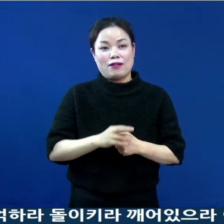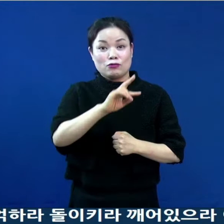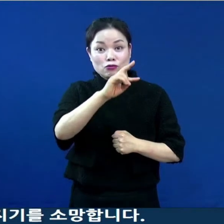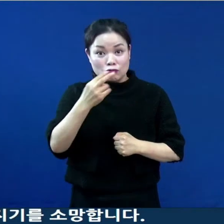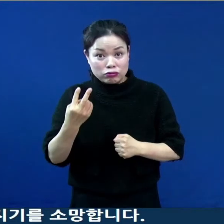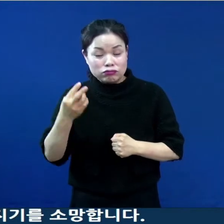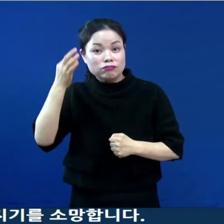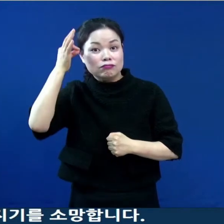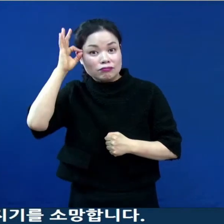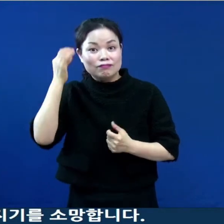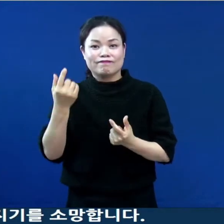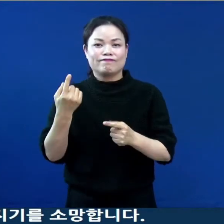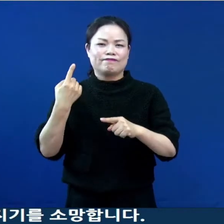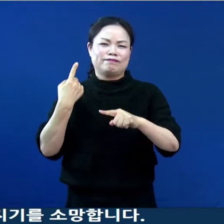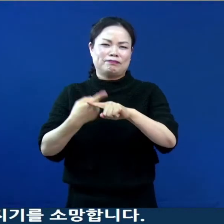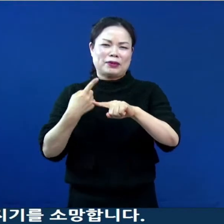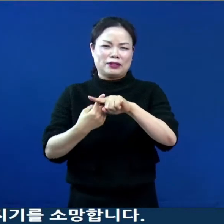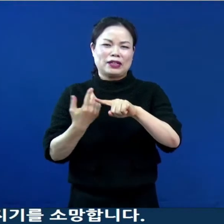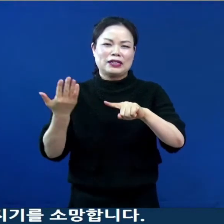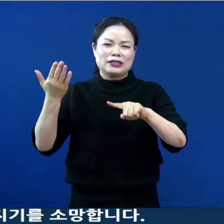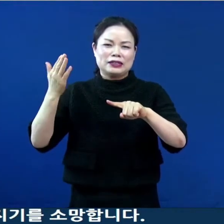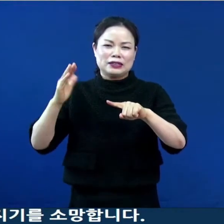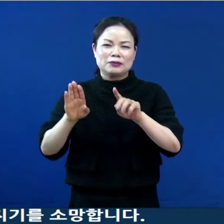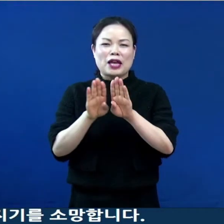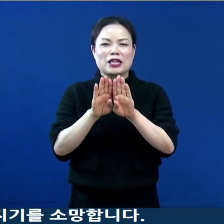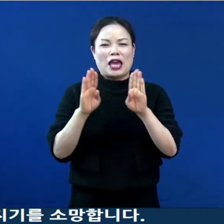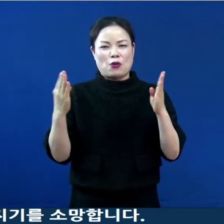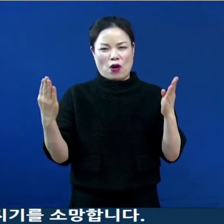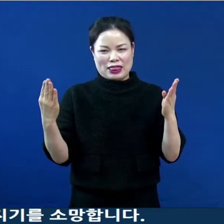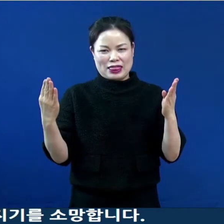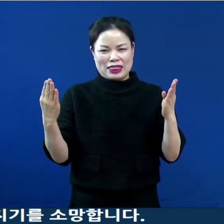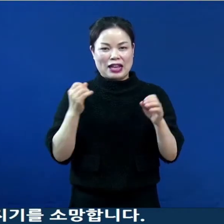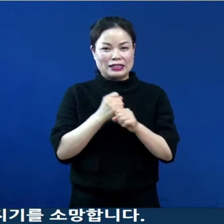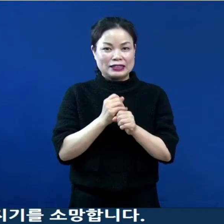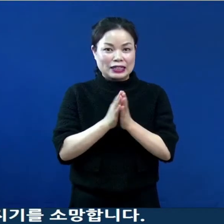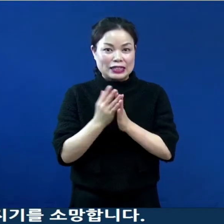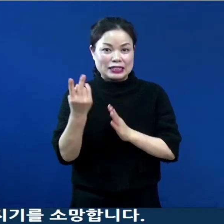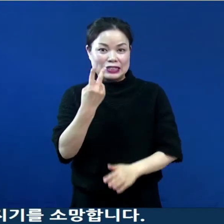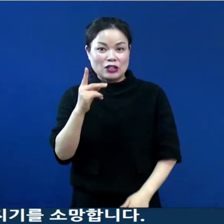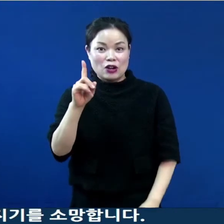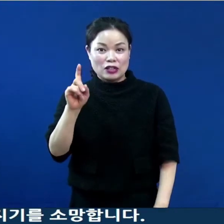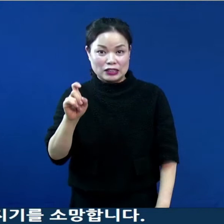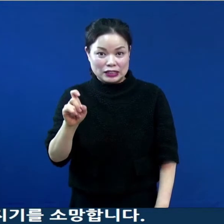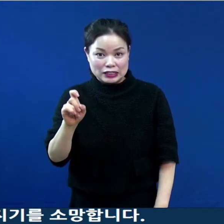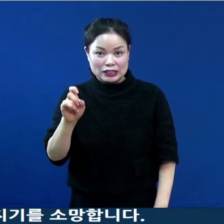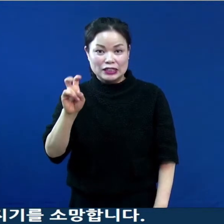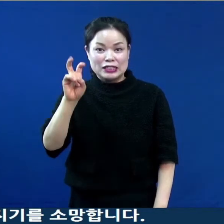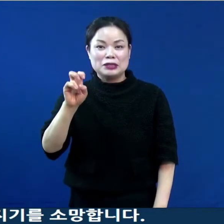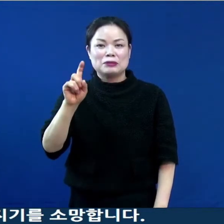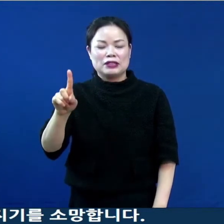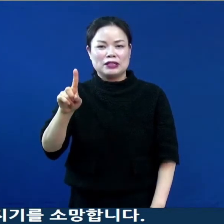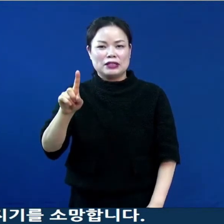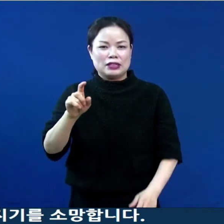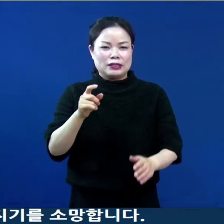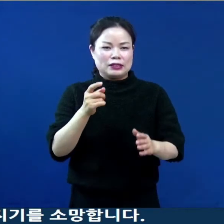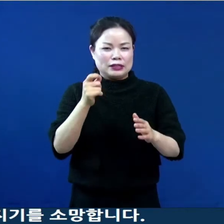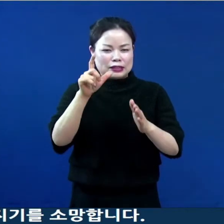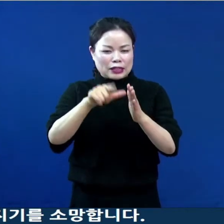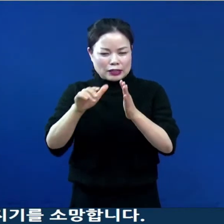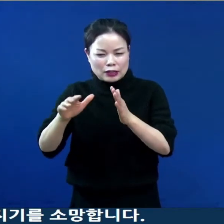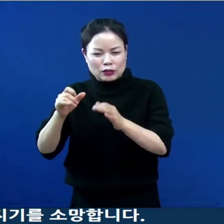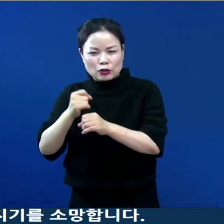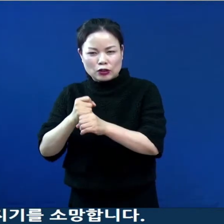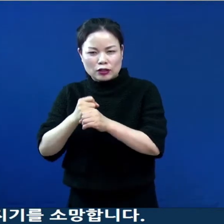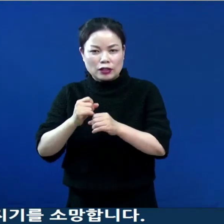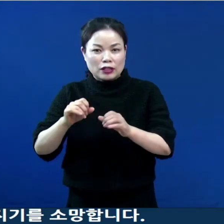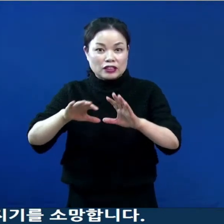마찬가지고 깨어있으라도 마찬가지인데 오늘은 개관하는 날입니다. 2021년 틈틈이 이 말씀들을 깊이 있게 다뤄보기 위해서